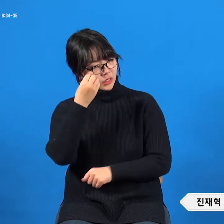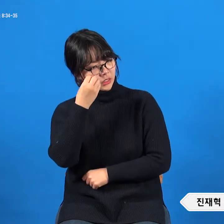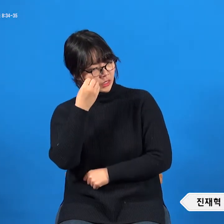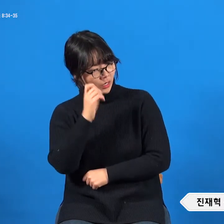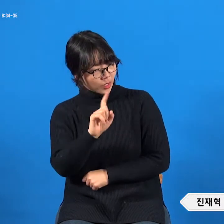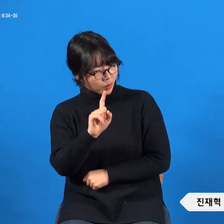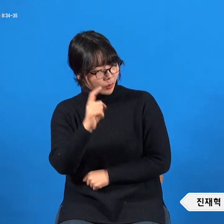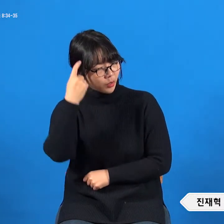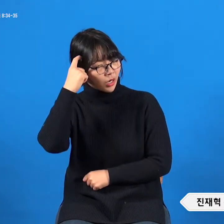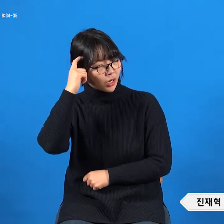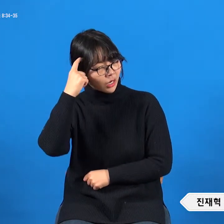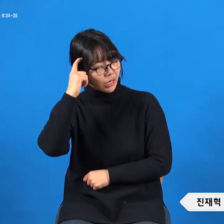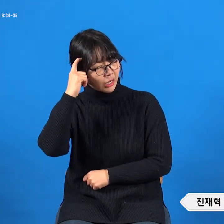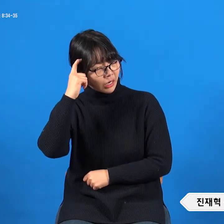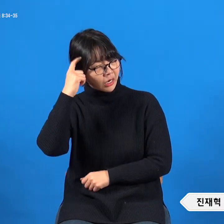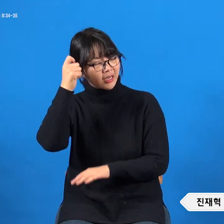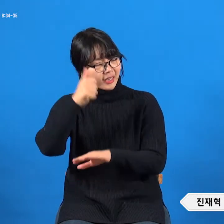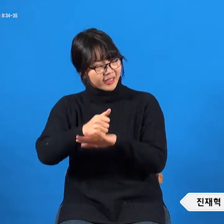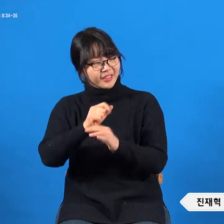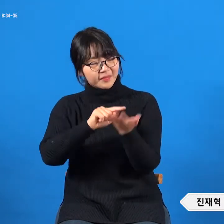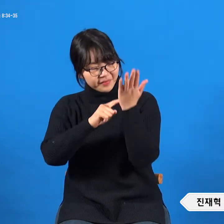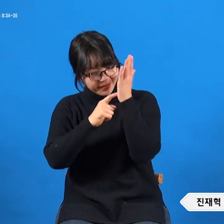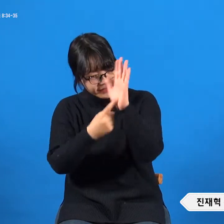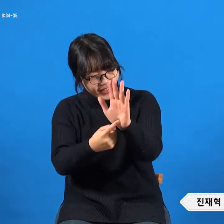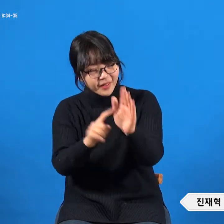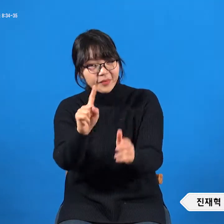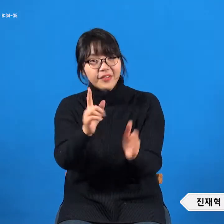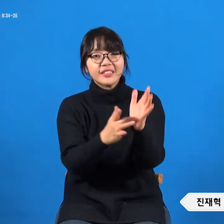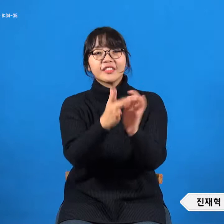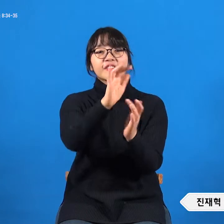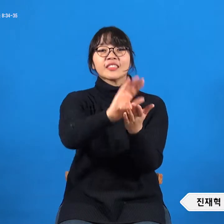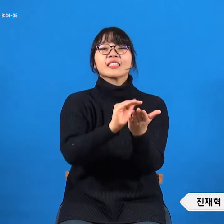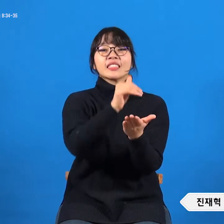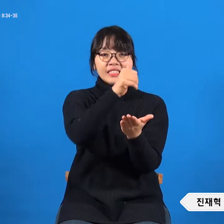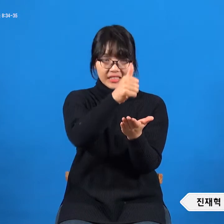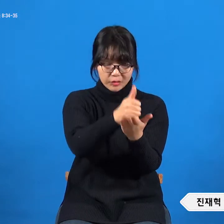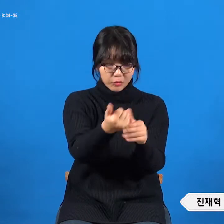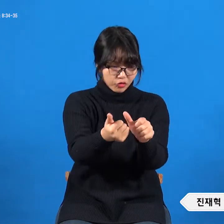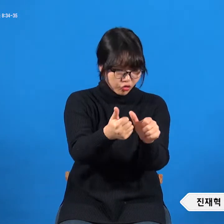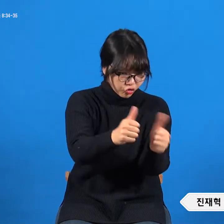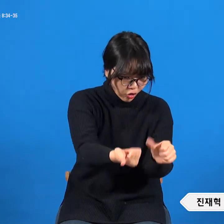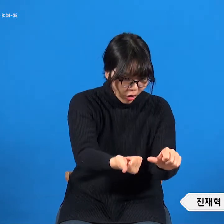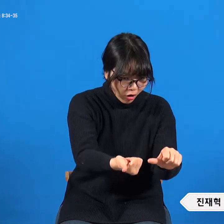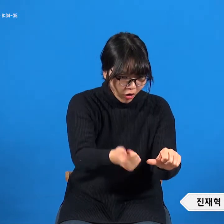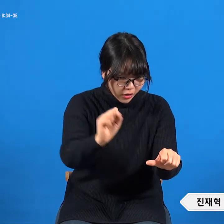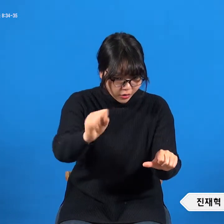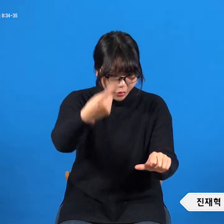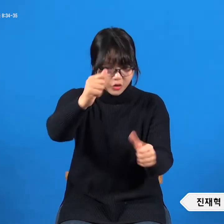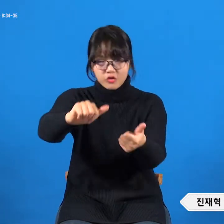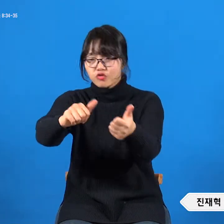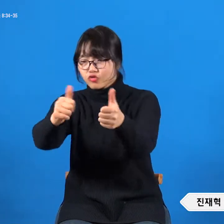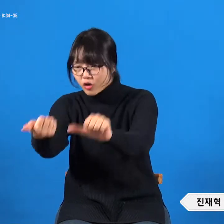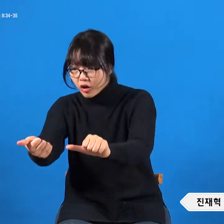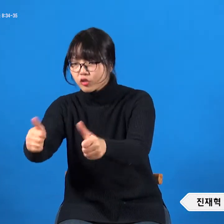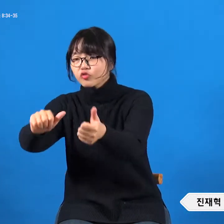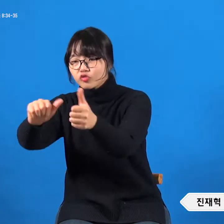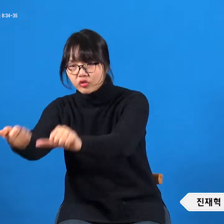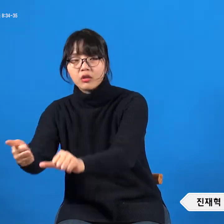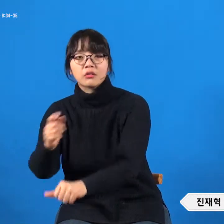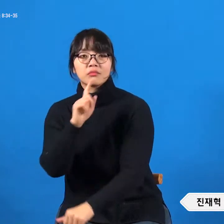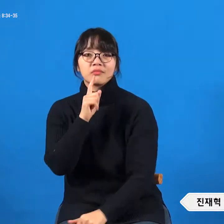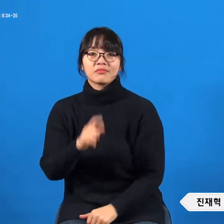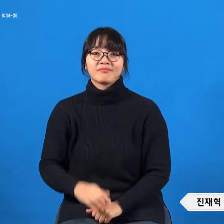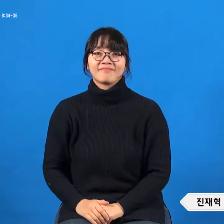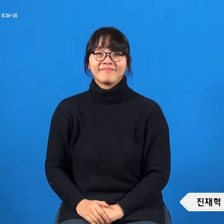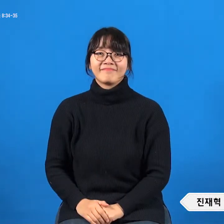이렇게 표현했습니다. 예수 그리스도의 죽음으로 죽음이 죽었다. The death of the